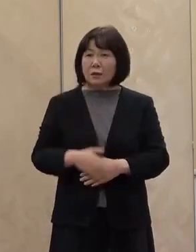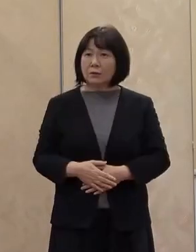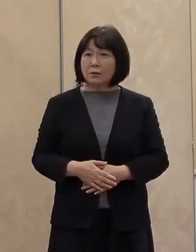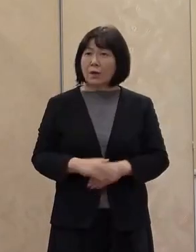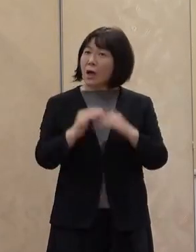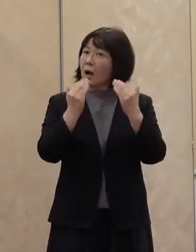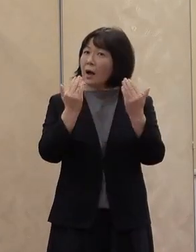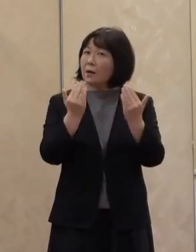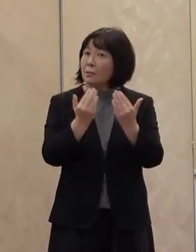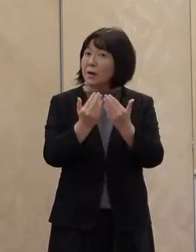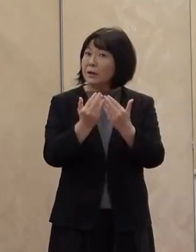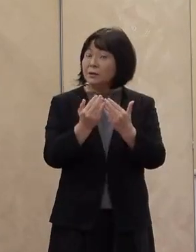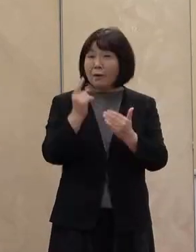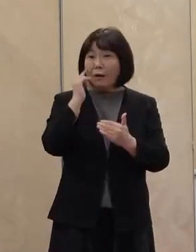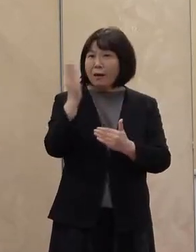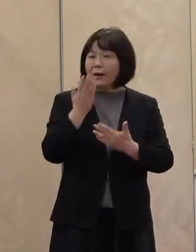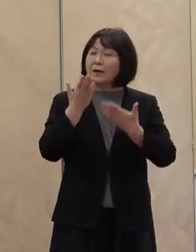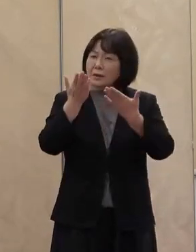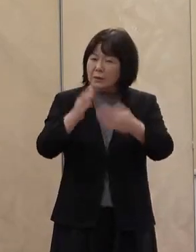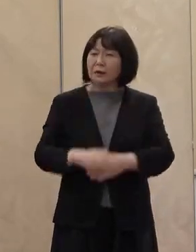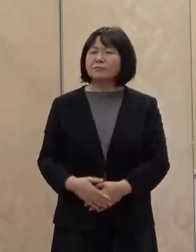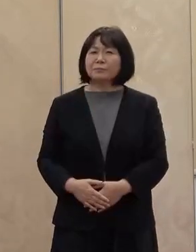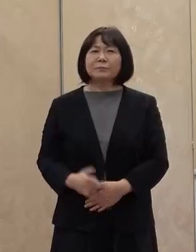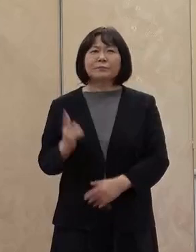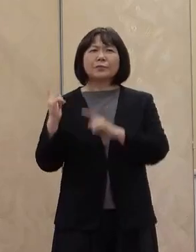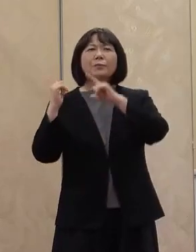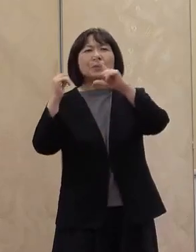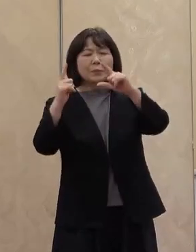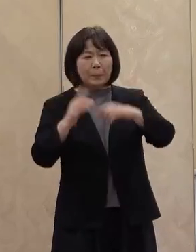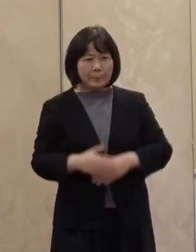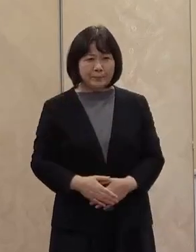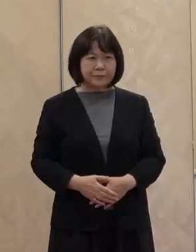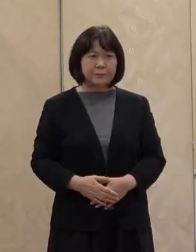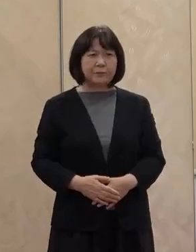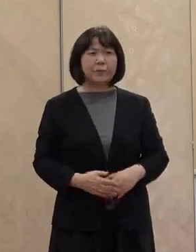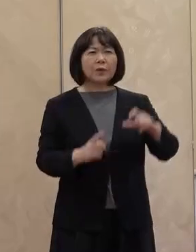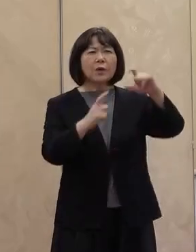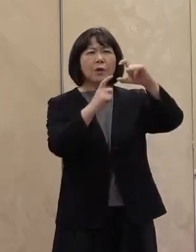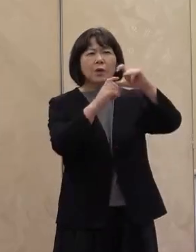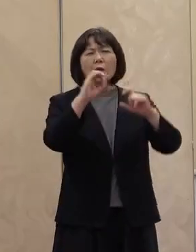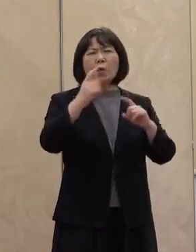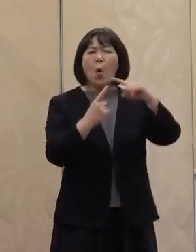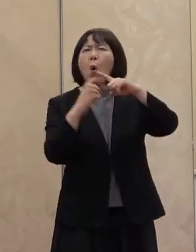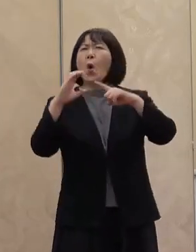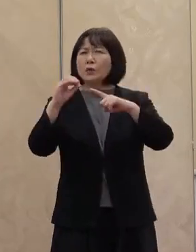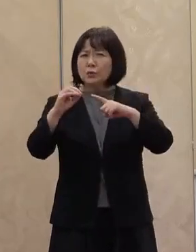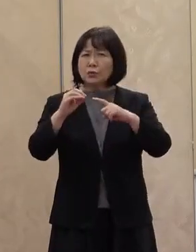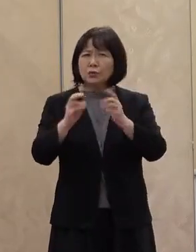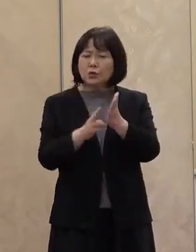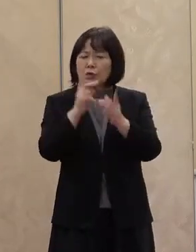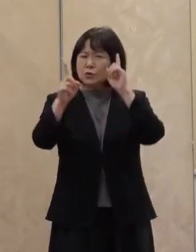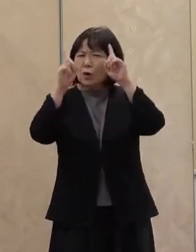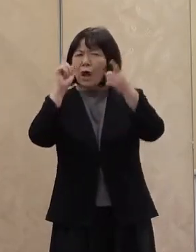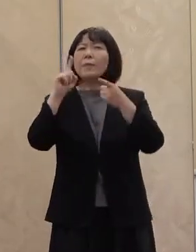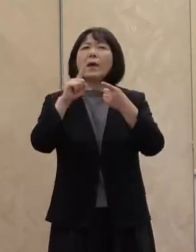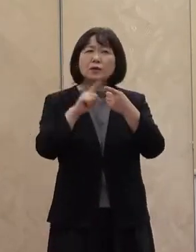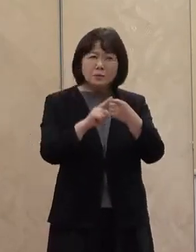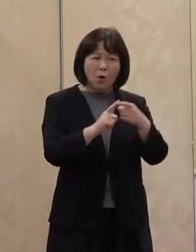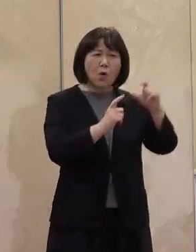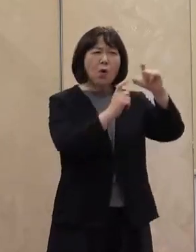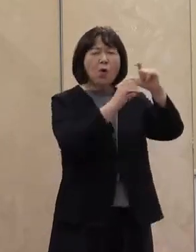そんなそういうのは当たらないですか、今回においては。 まあ、だから GoTo トラベルも GoTo イートも、まあ、ある意味